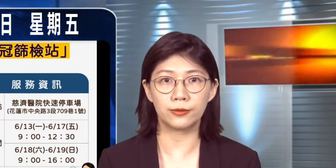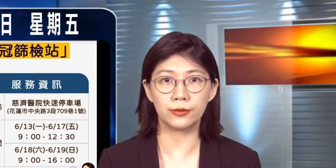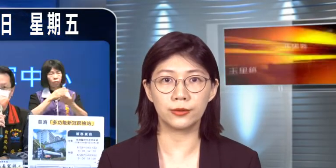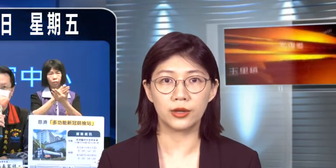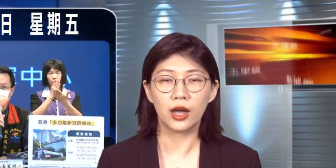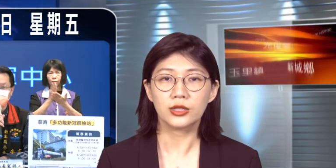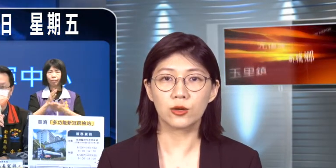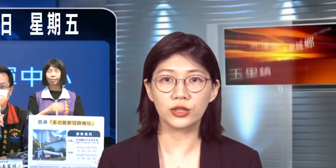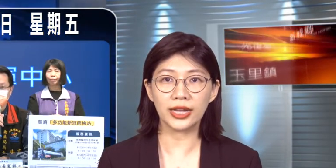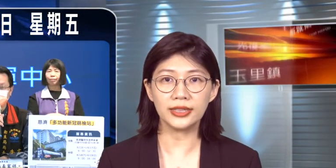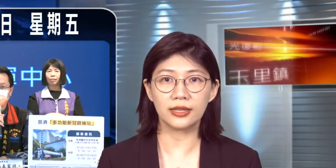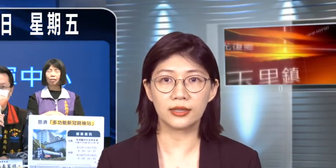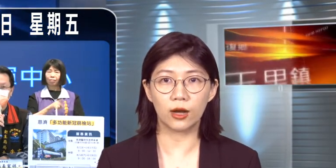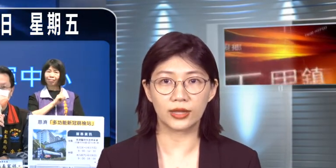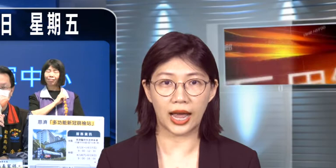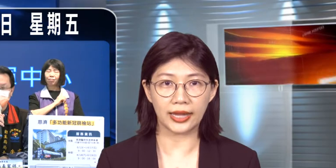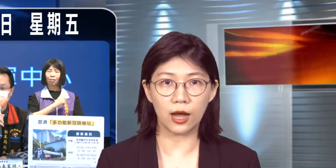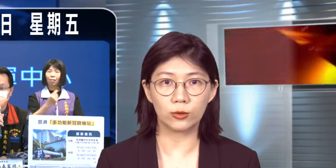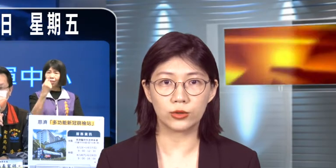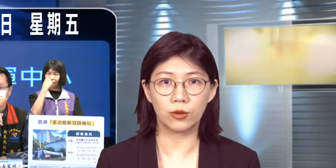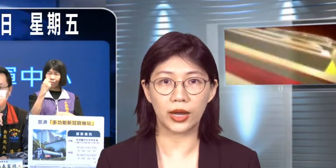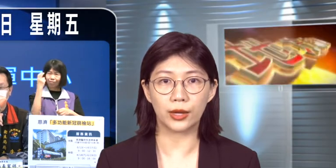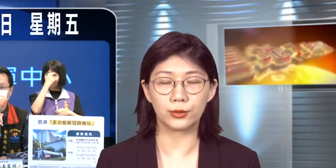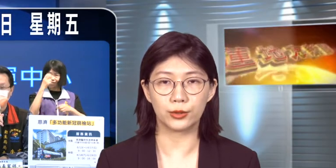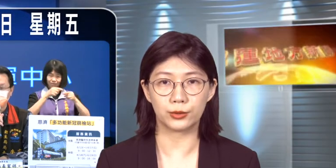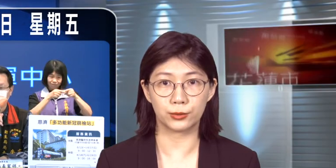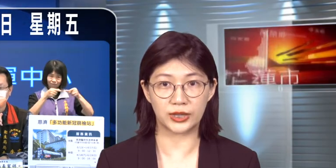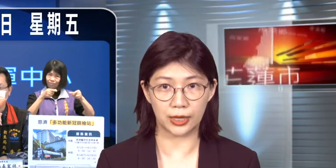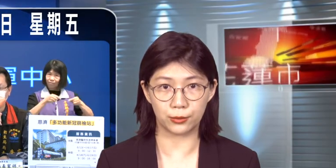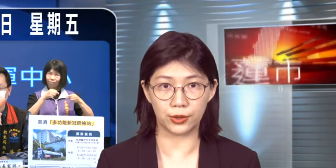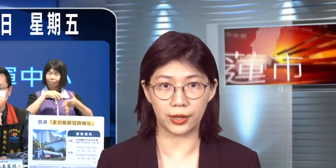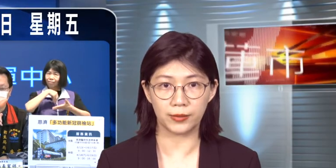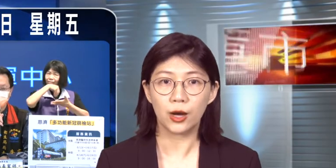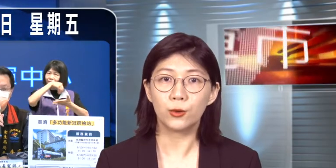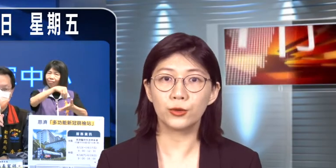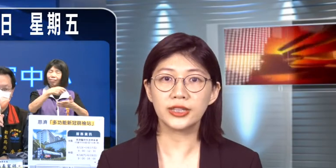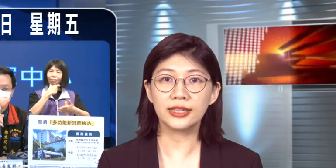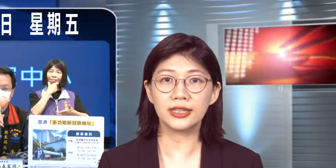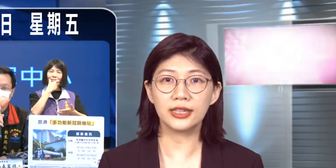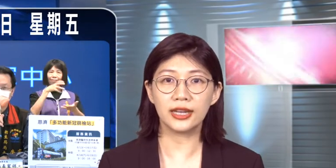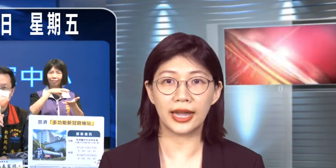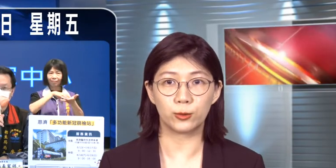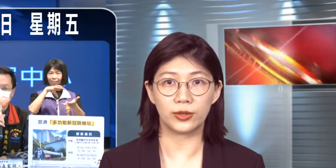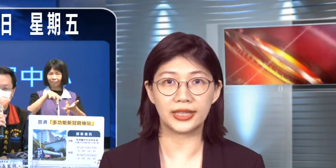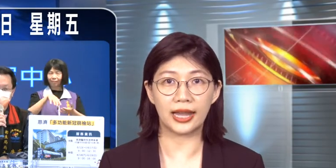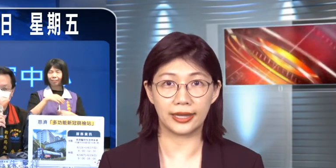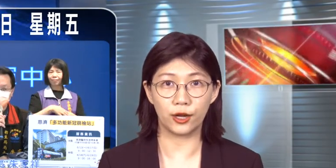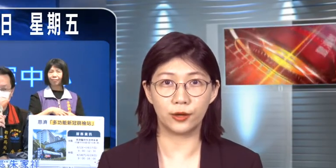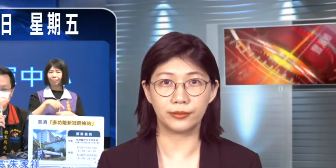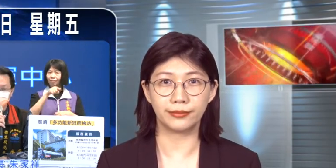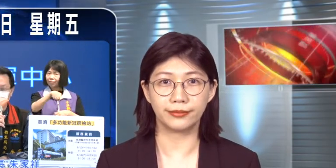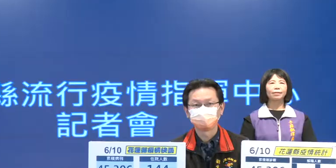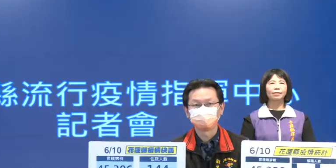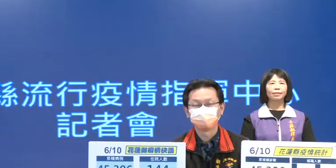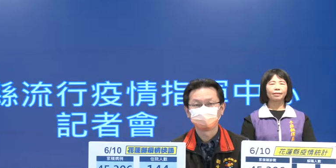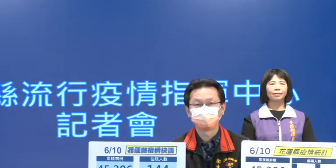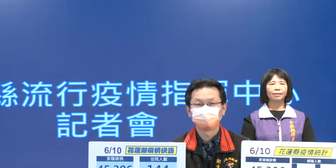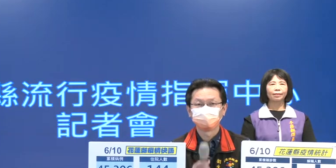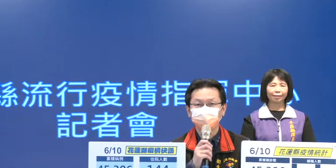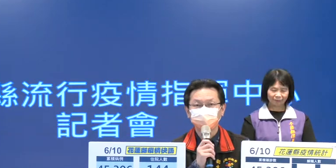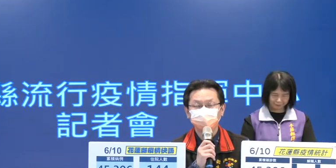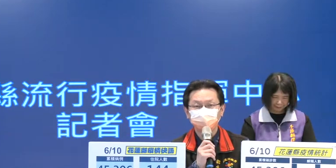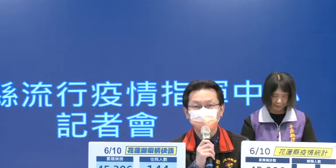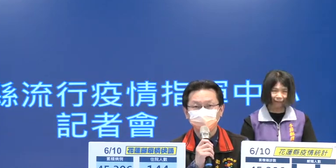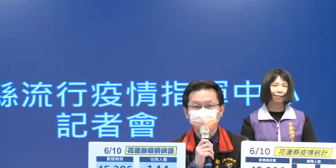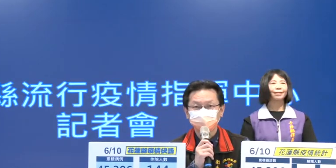式服务，从筛检到拿药都可以迅速解决，呼吁乡亲可以多加利用。 10号花